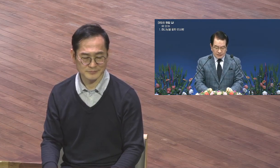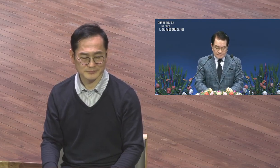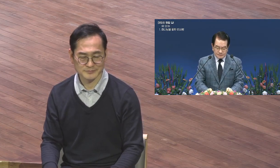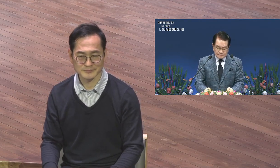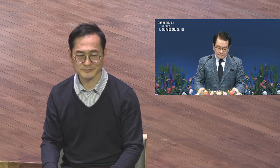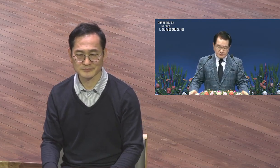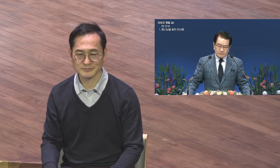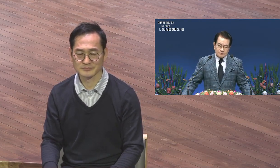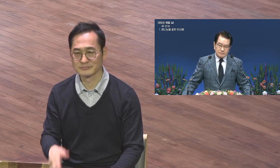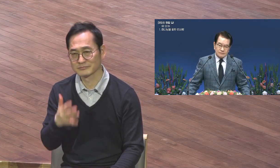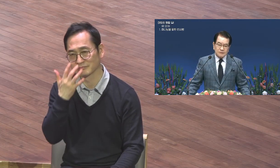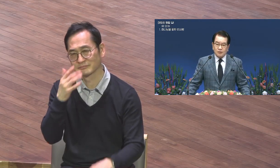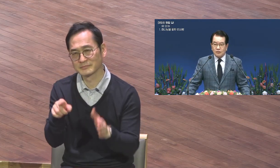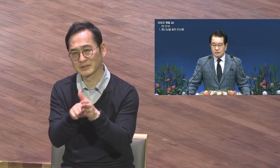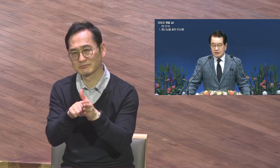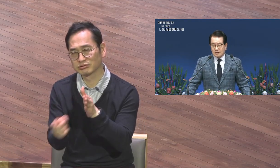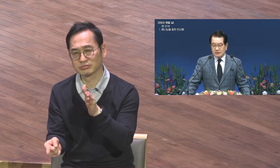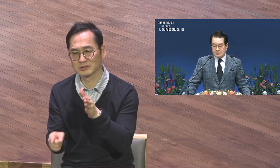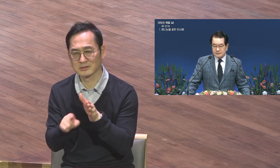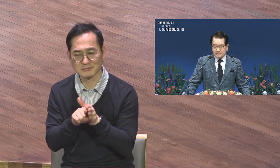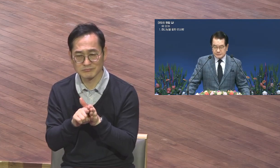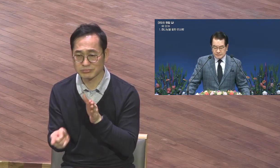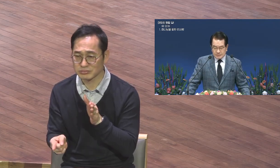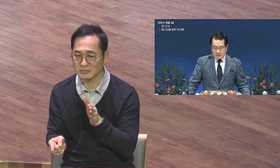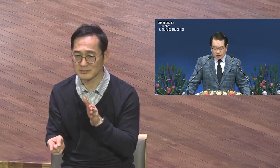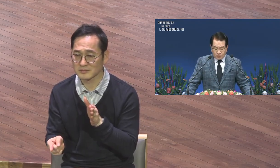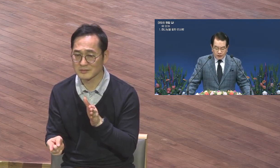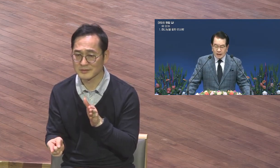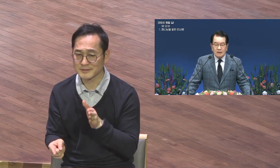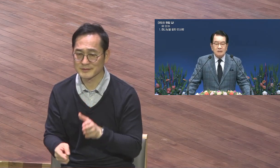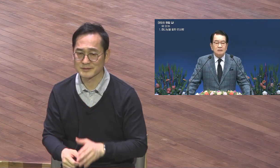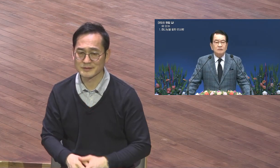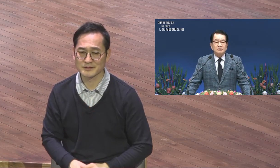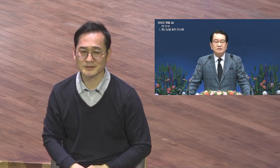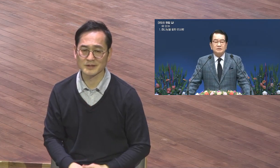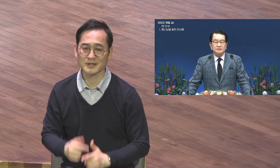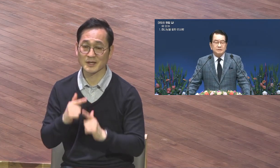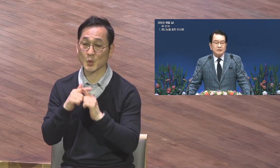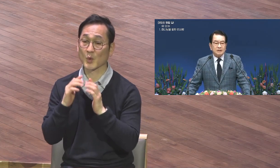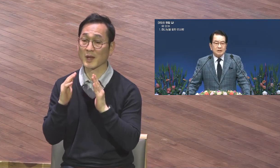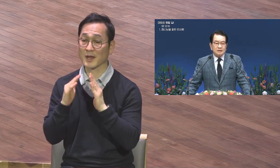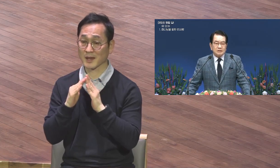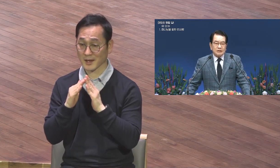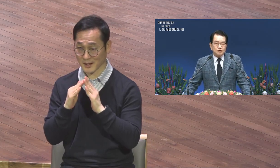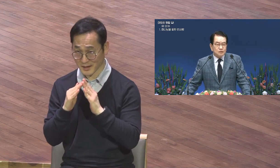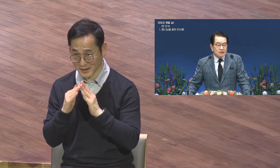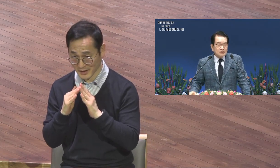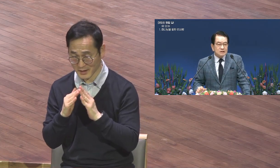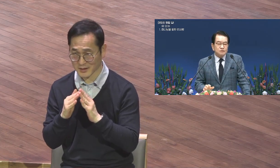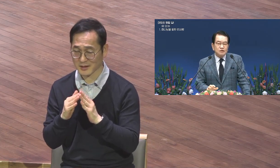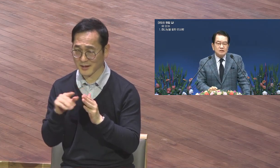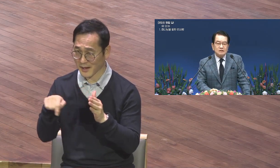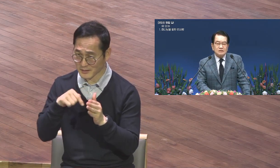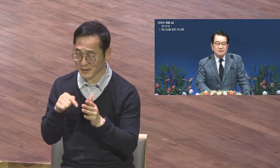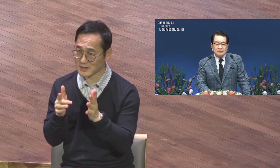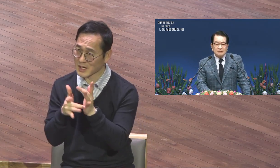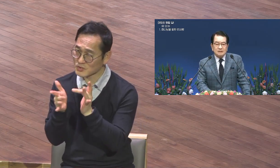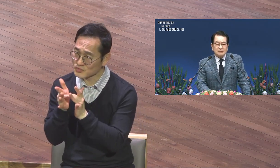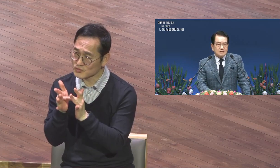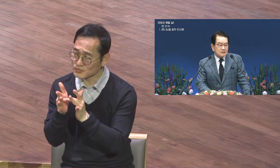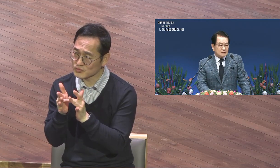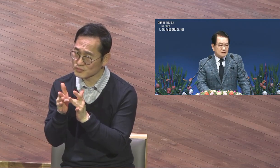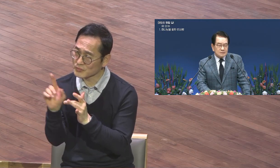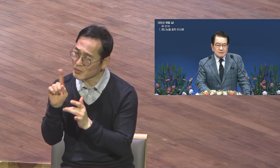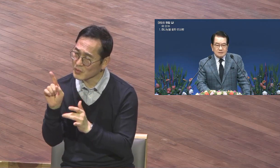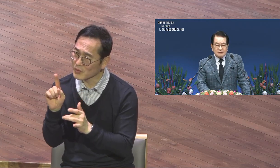나와. 저 보거든요, 그거를. 교회가 어느 것인지, 예수 믿는 것이 무엇인지.